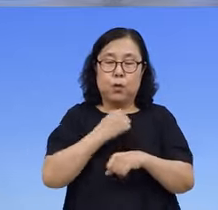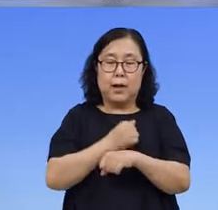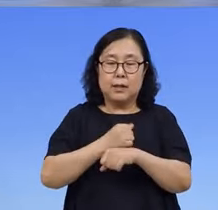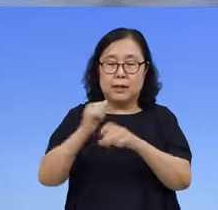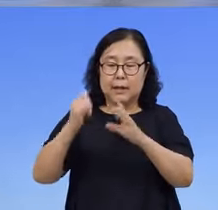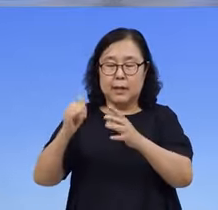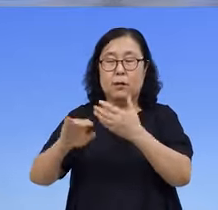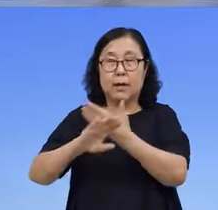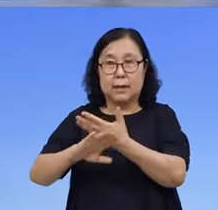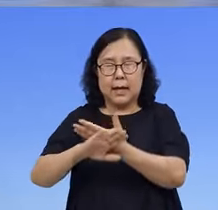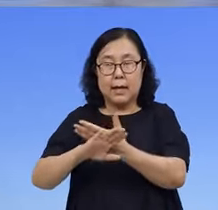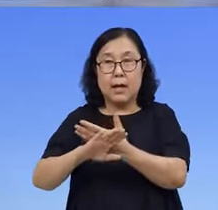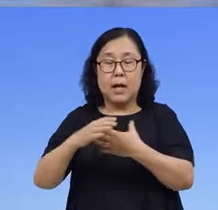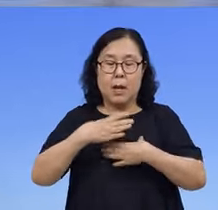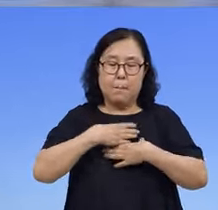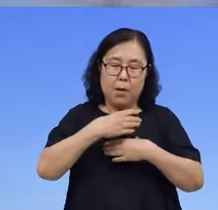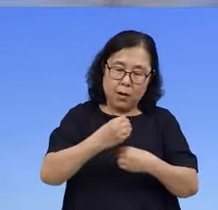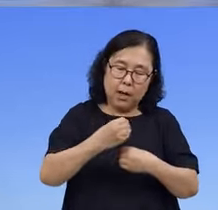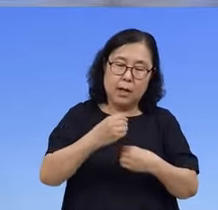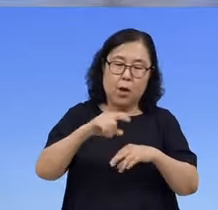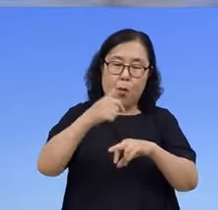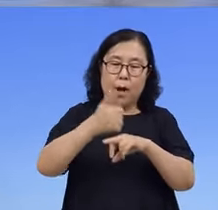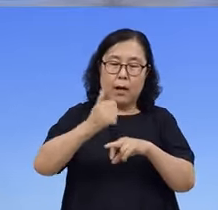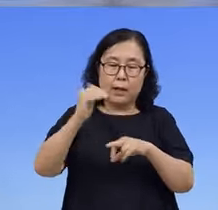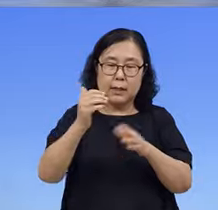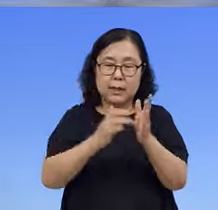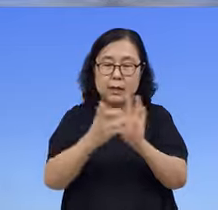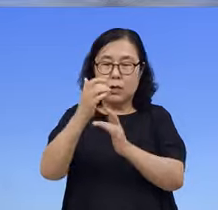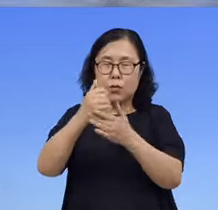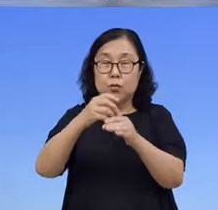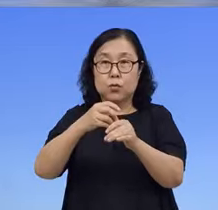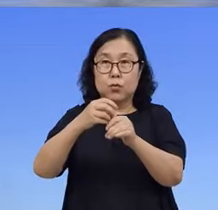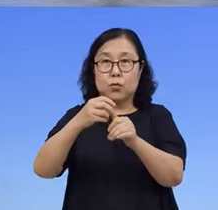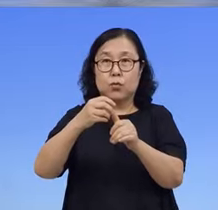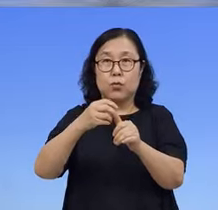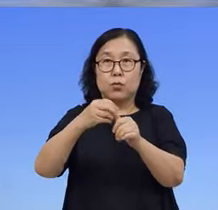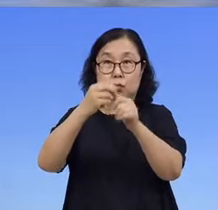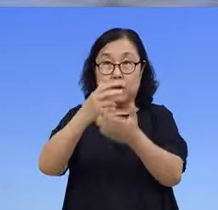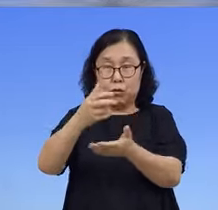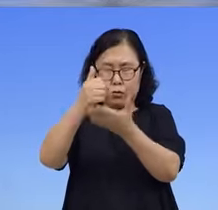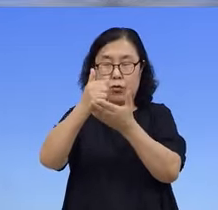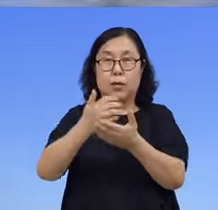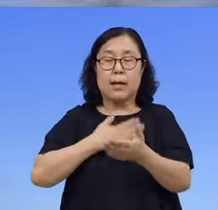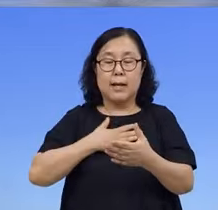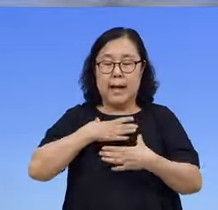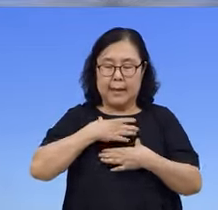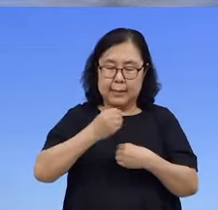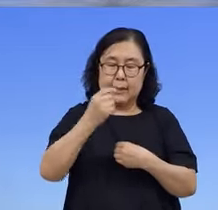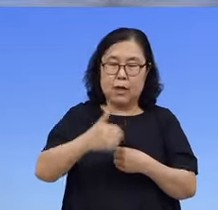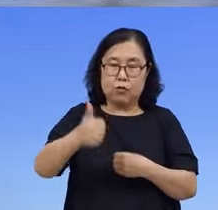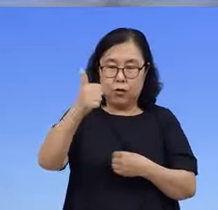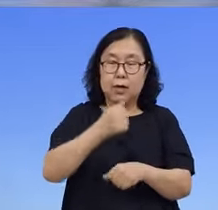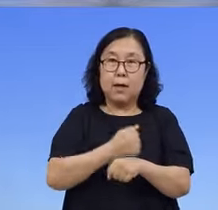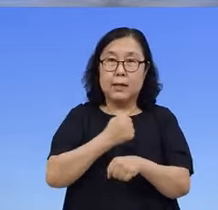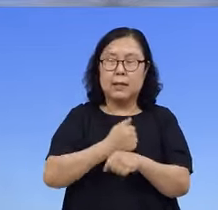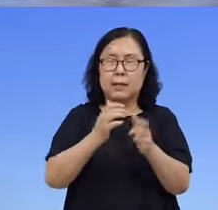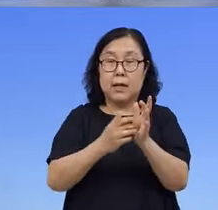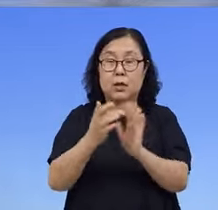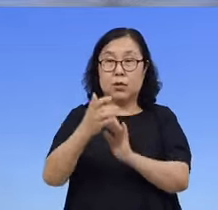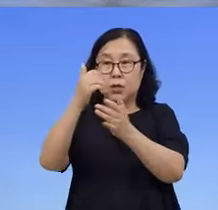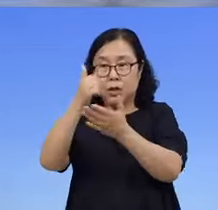불안해하는 이 세상과는 달리 평강의 왕 되시는 예수 그리스도, 나는 안식의 주인이라고 하는 그